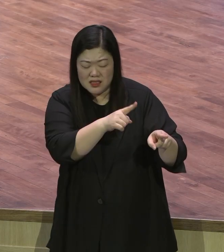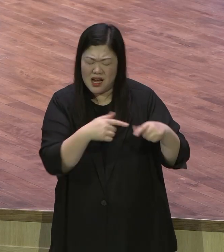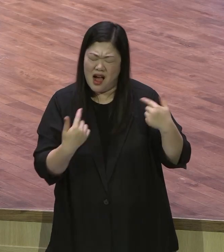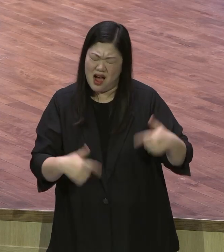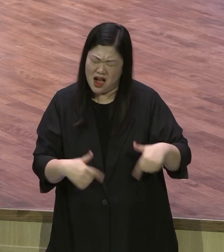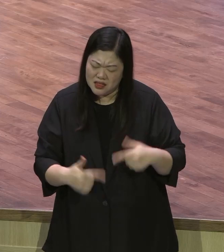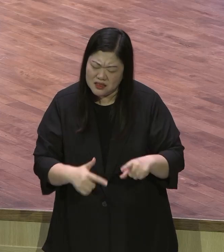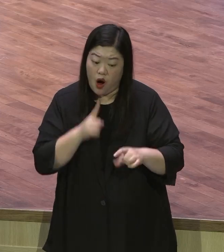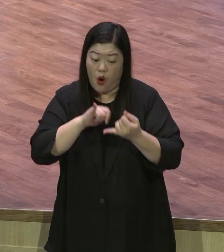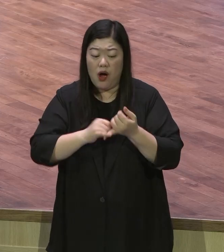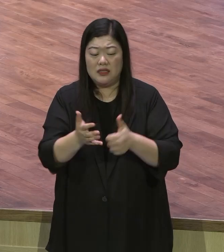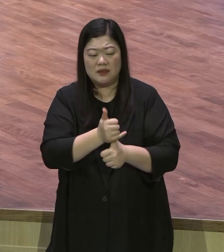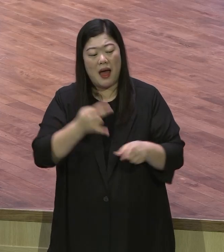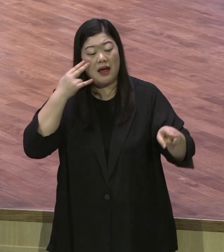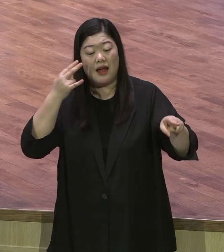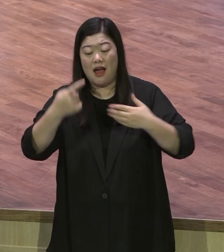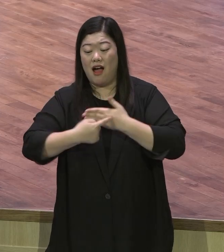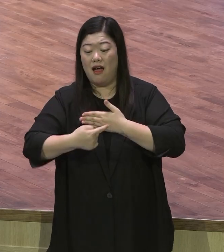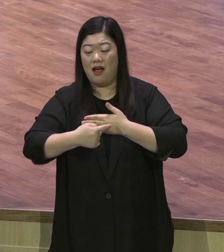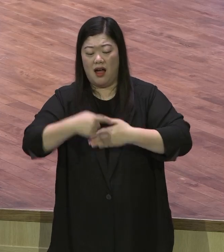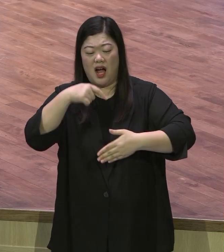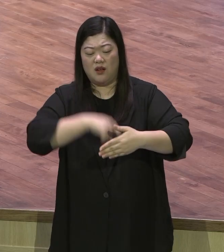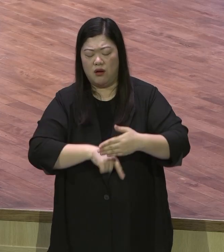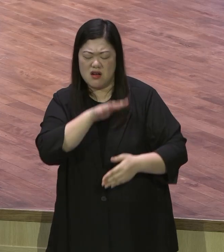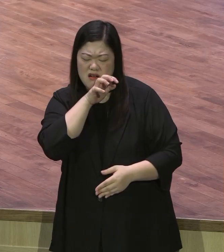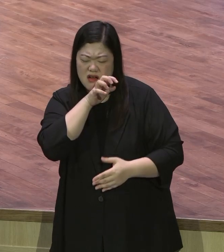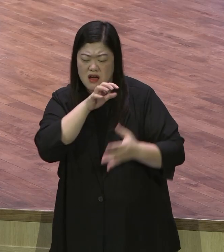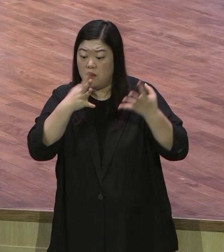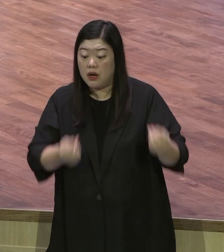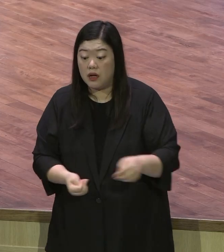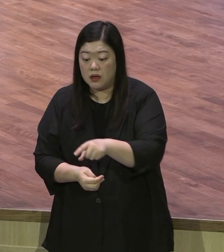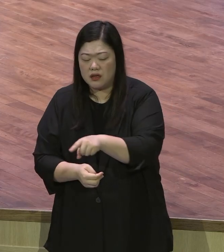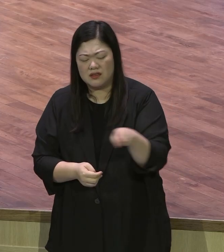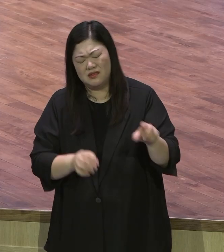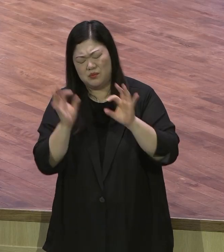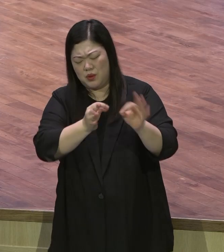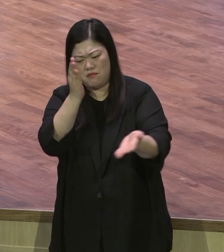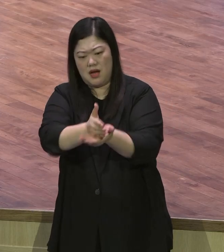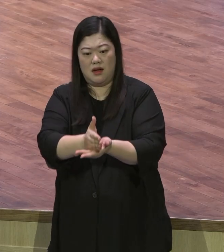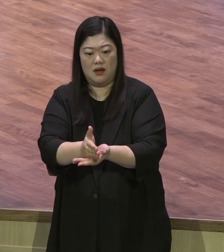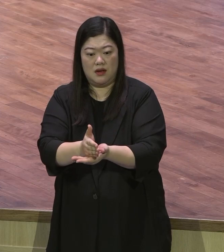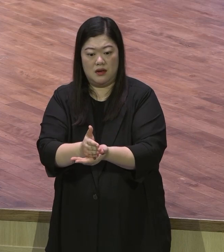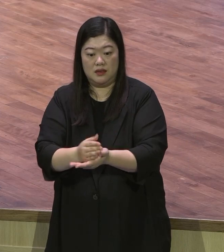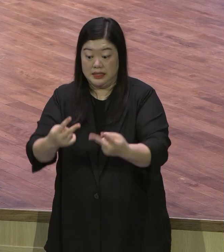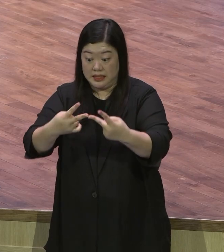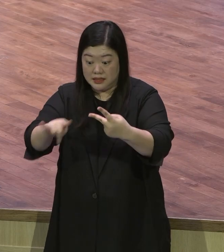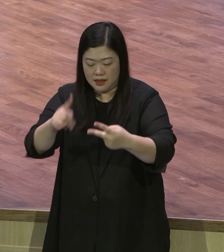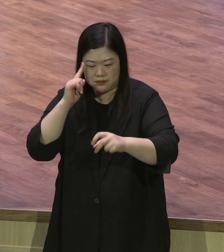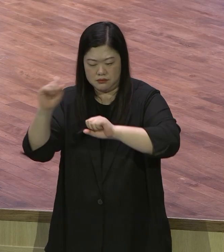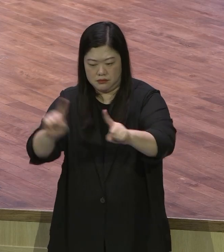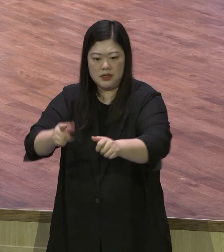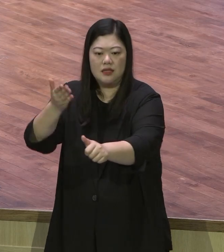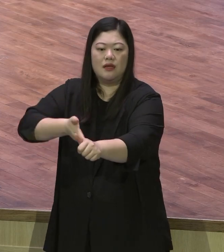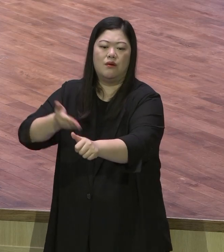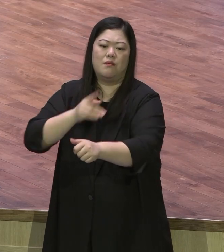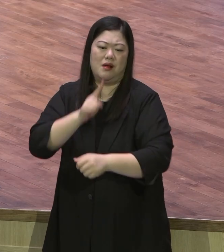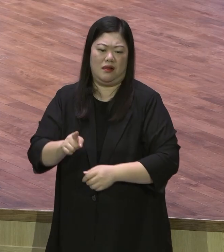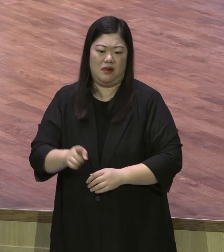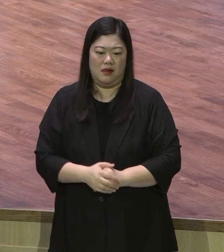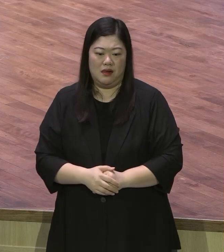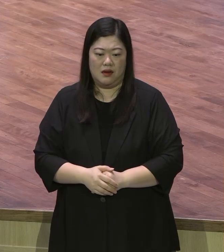너희들은 달라. 너희들은 가나안 땅 들어가서 메시아가 오실 텐데 그 일에 쓰임 받아야 돼. 세계를 살려야 돼. 그러려면 너